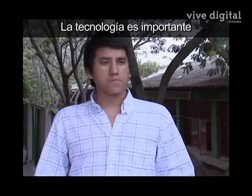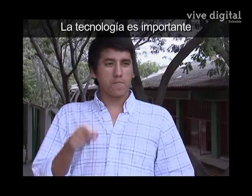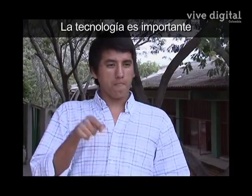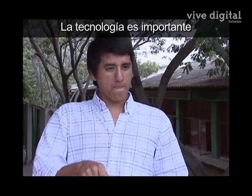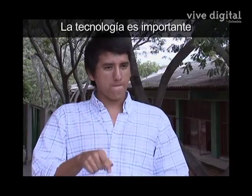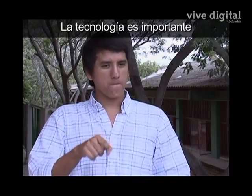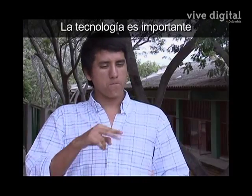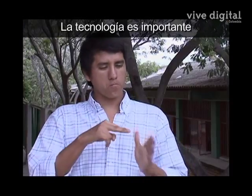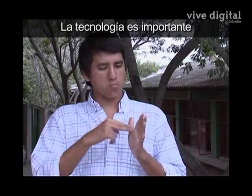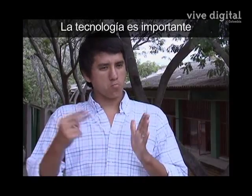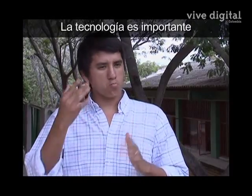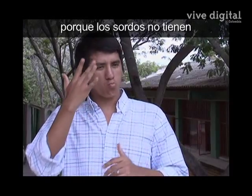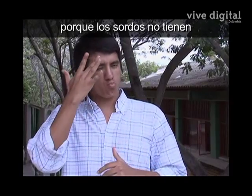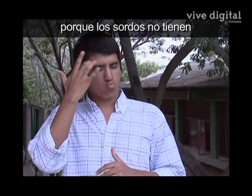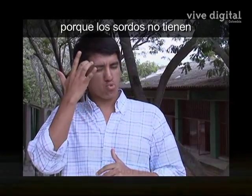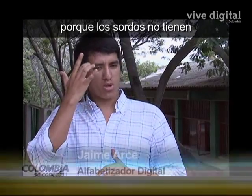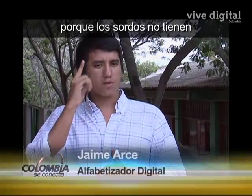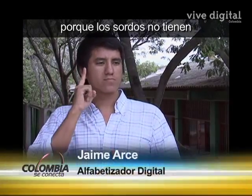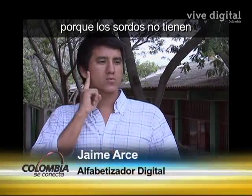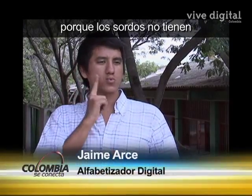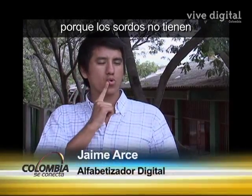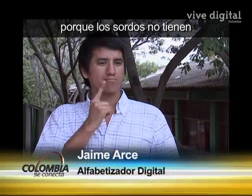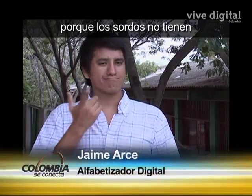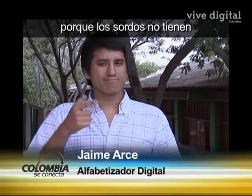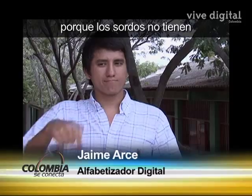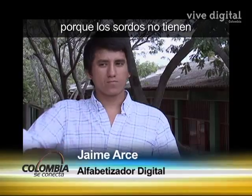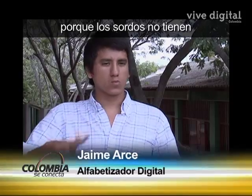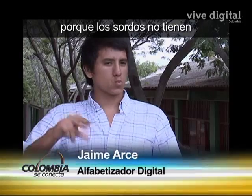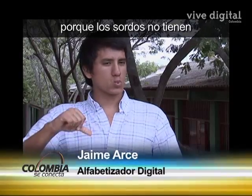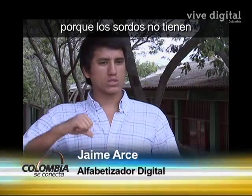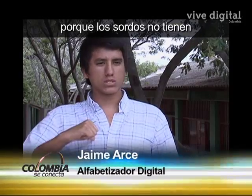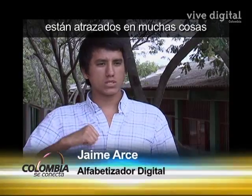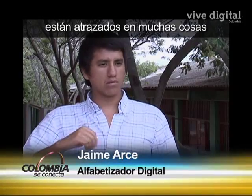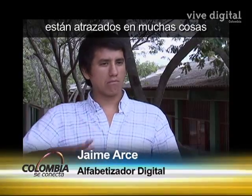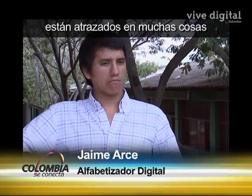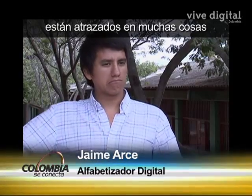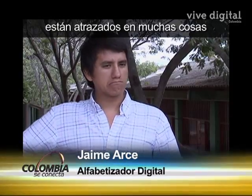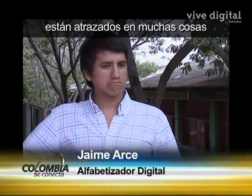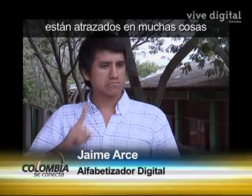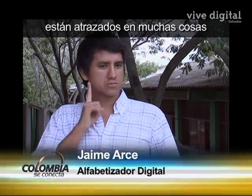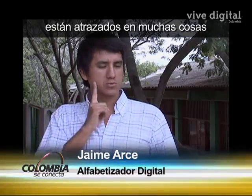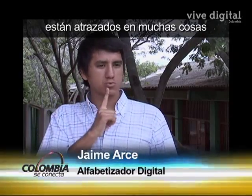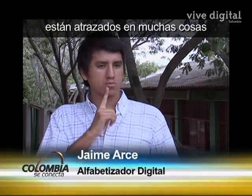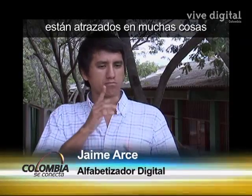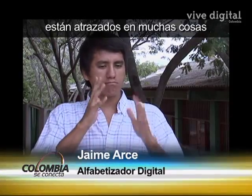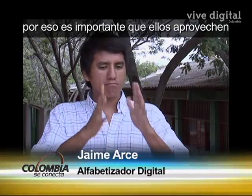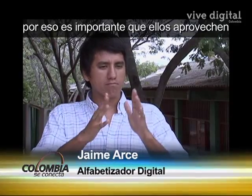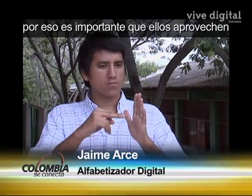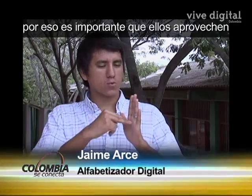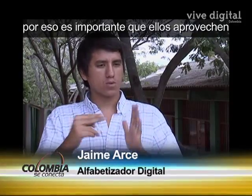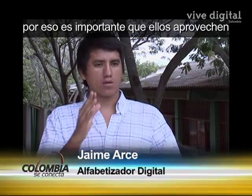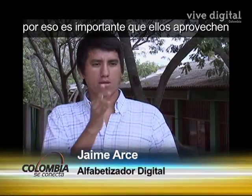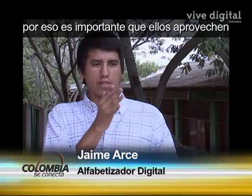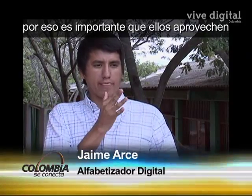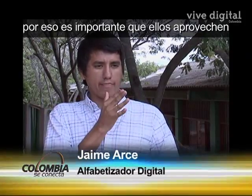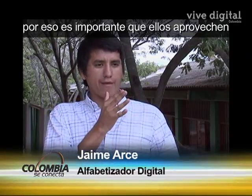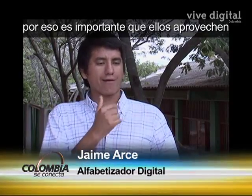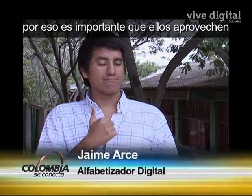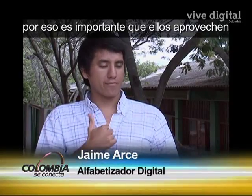La tecnología es importante porque los sordos no tienen, están atrasados en muchas cosas. Por eso es importante que ellos aprovechen